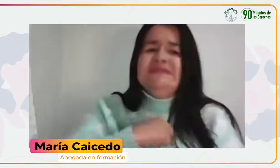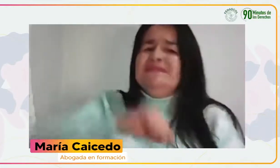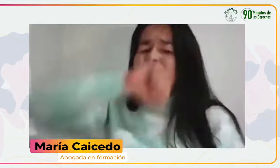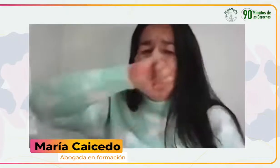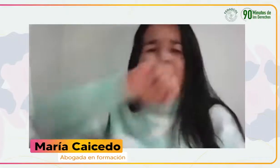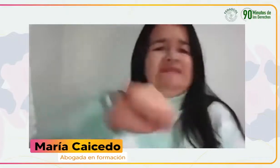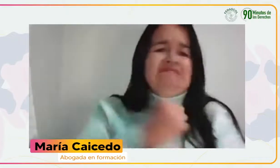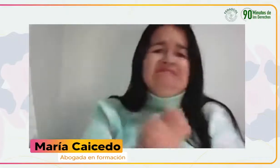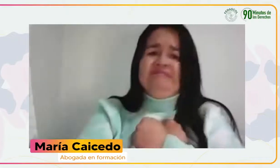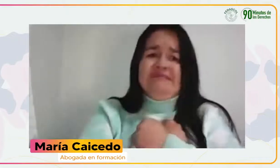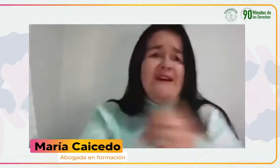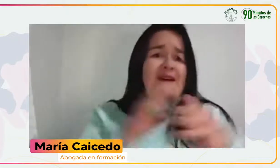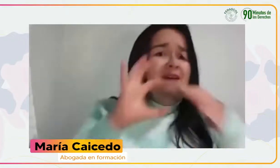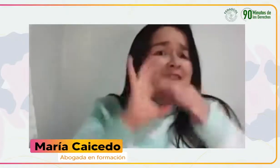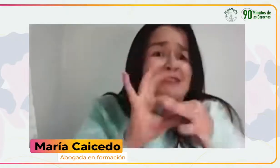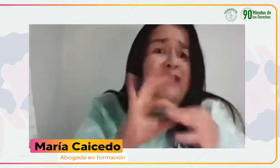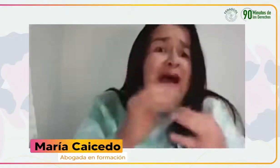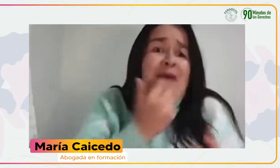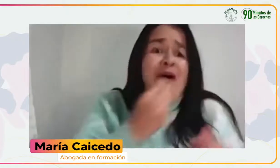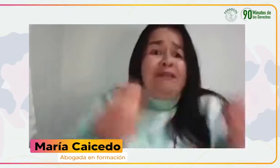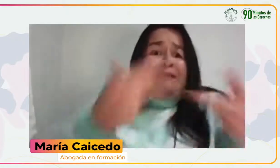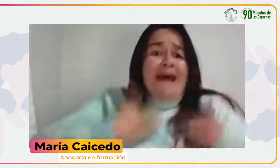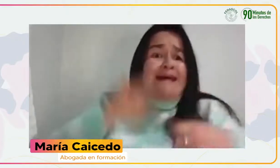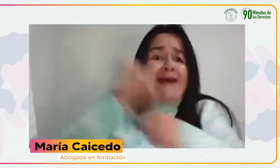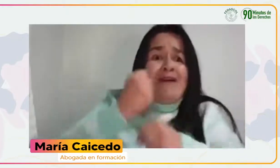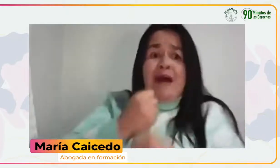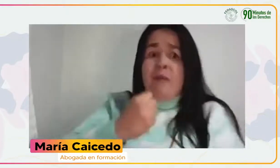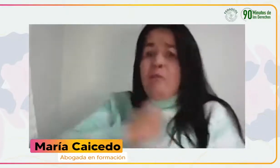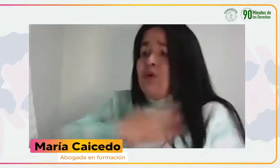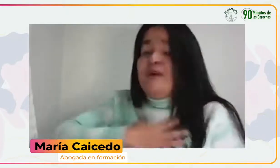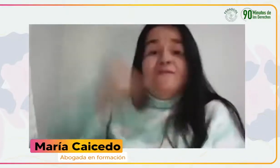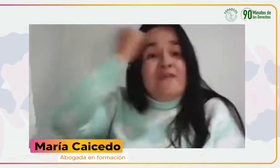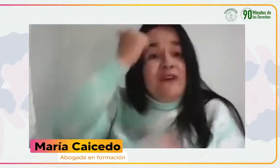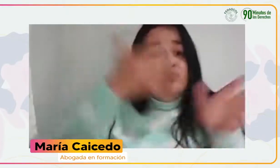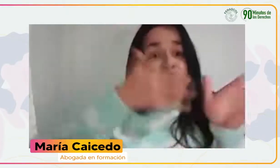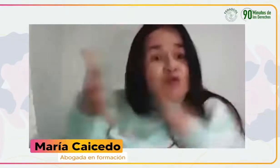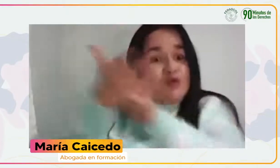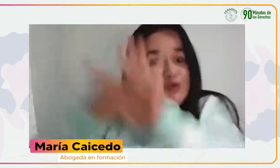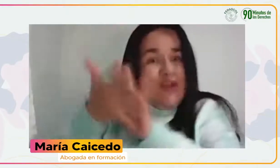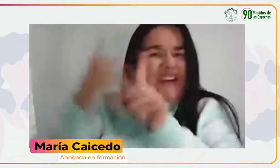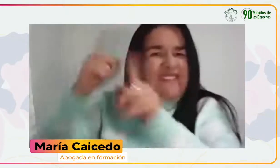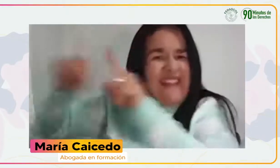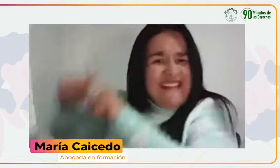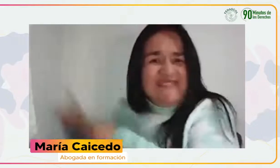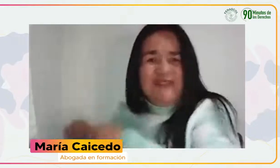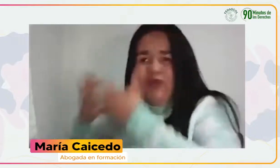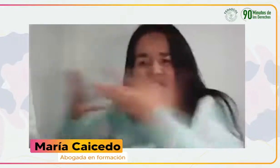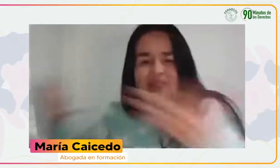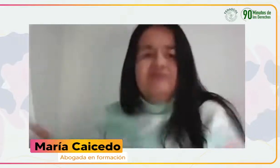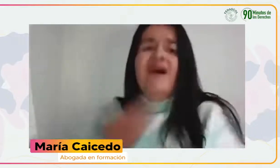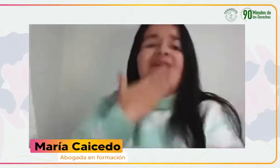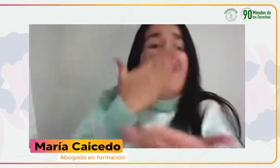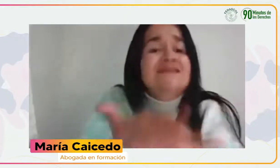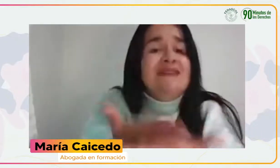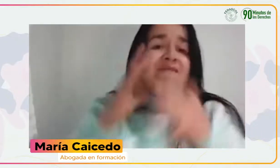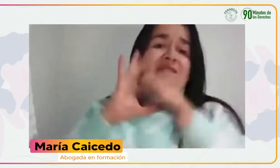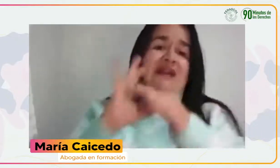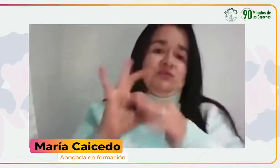yo realmente amo a FENASCOL, amo a la Sociedad de Sordos de Bogotá porque realmente yo he sido